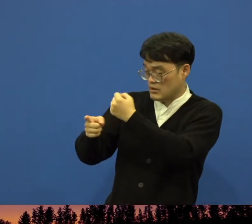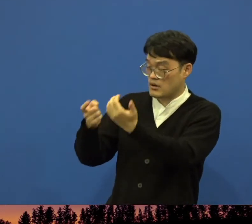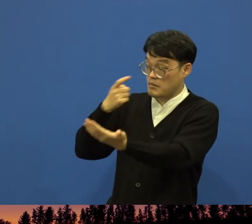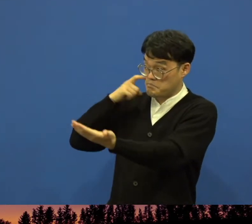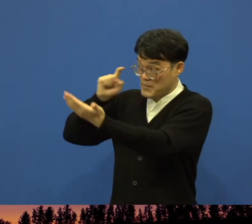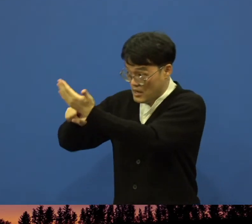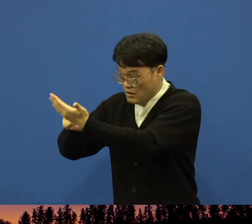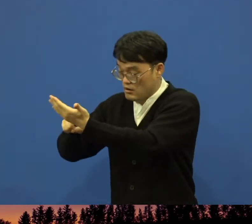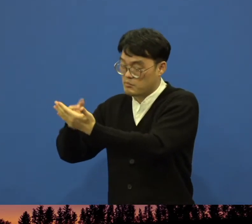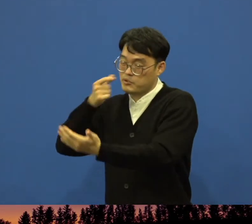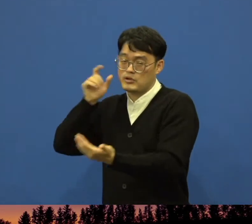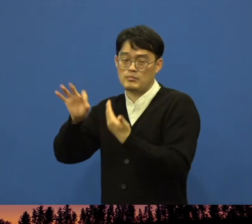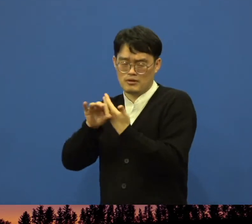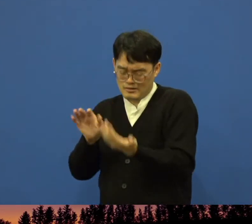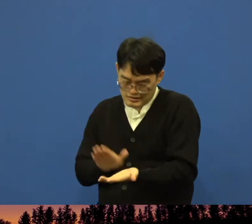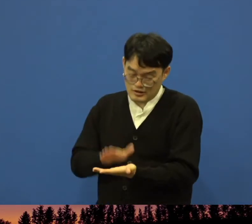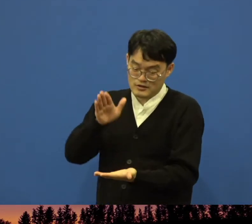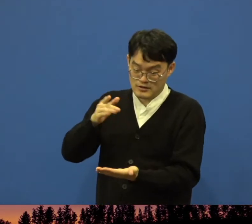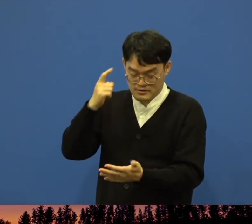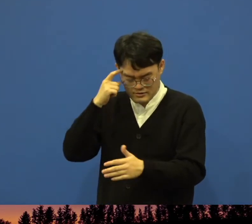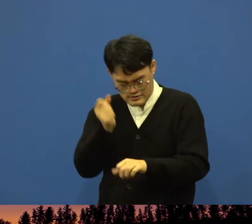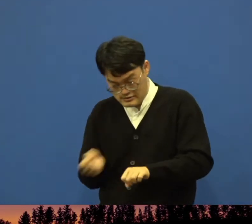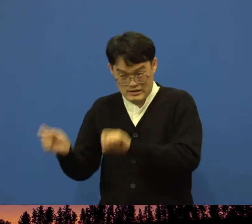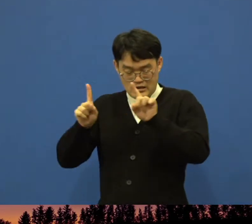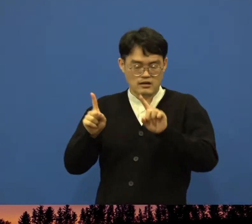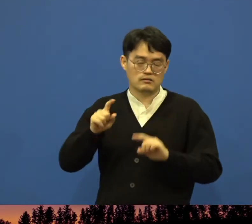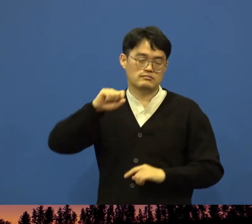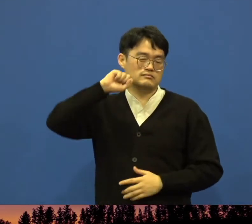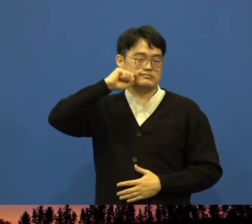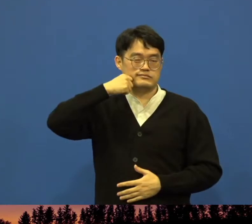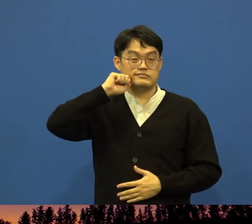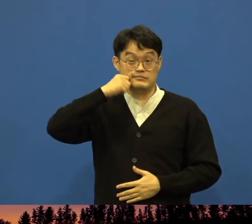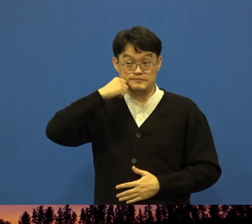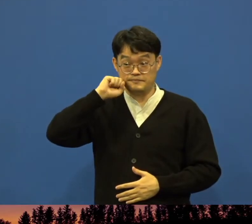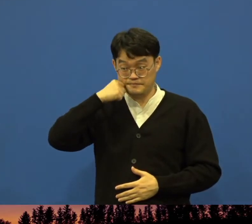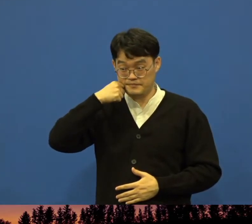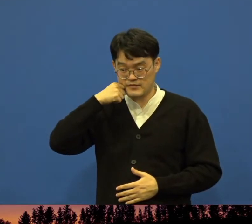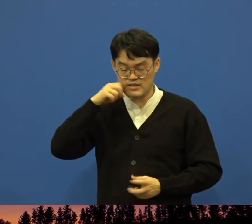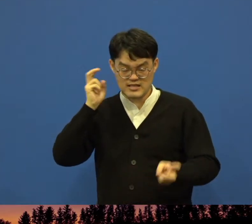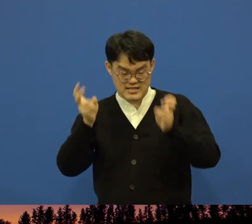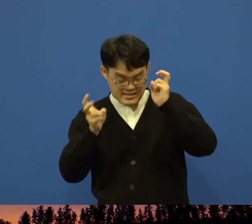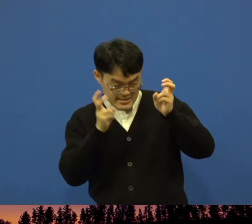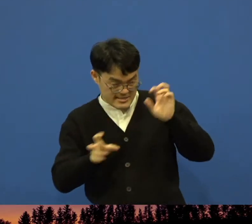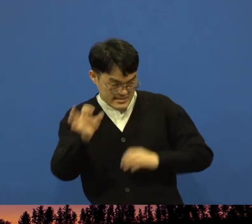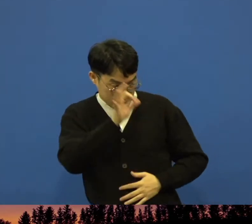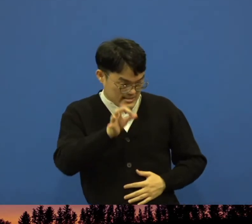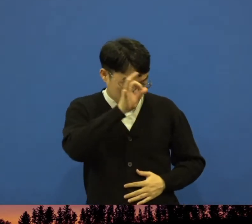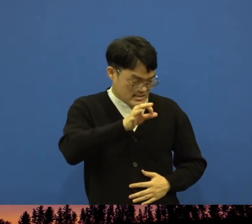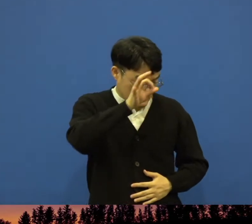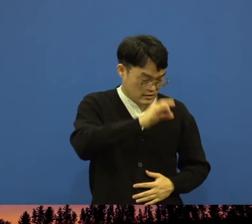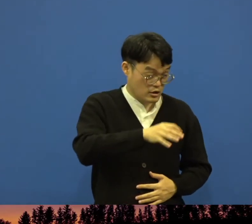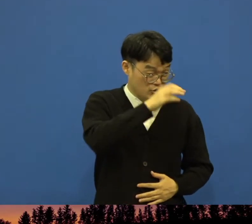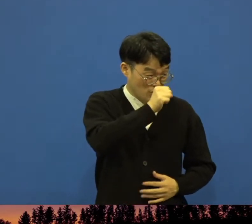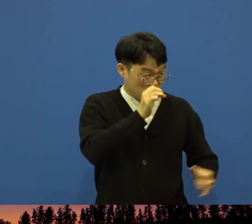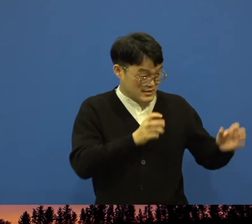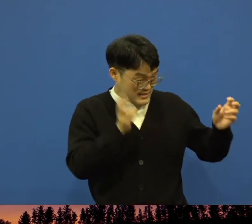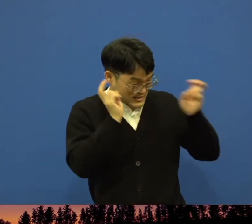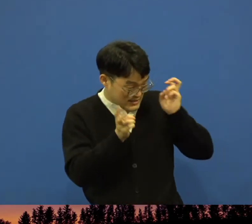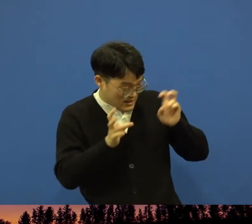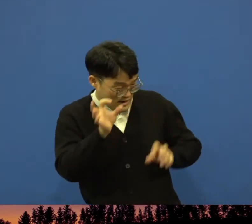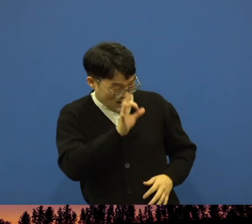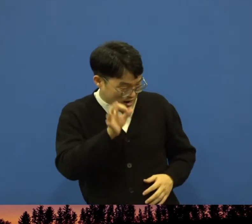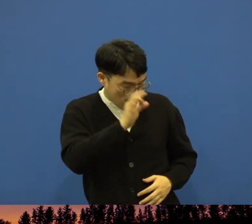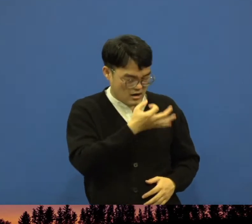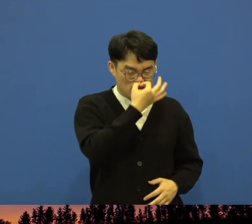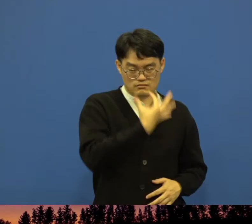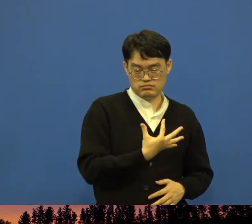않아요. 그러니까 직장을 가는데도 뭔가 내가 좋은 직장인데도 힘들어. 그게 뭐냐면 그래서